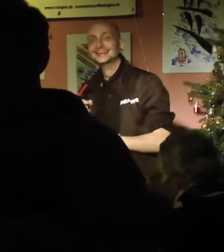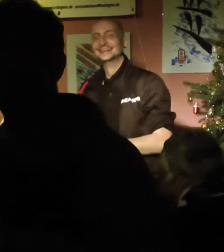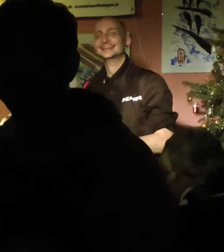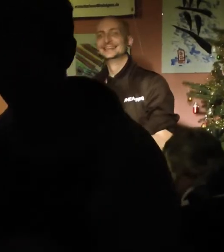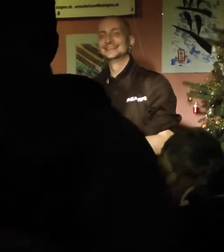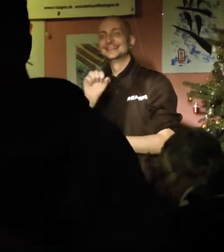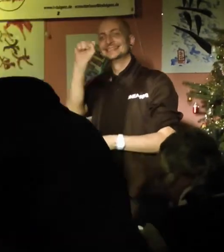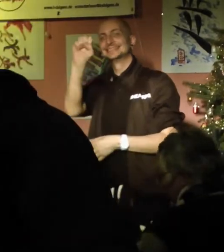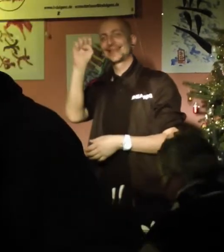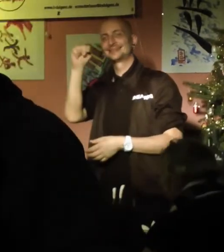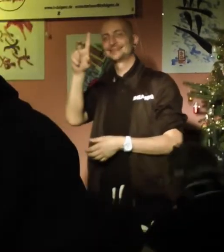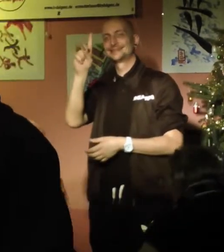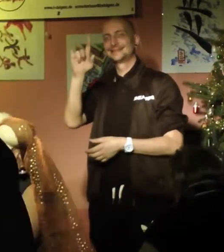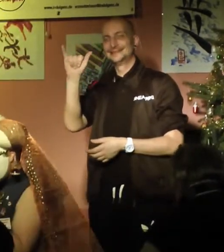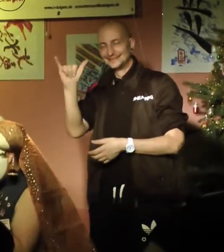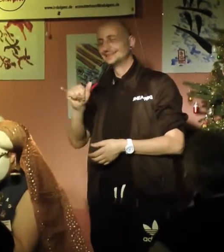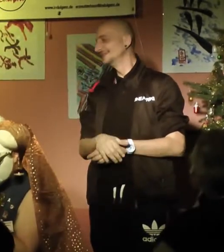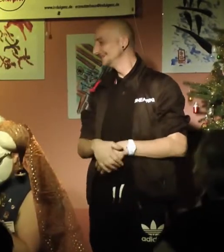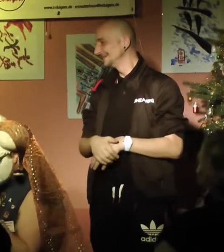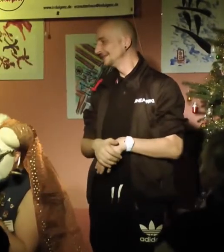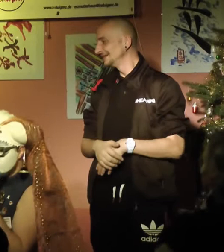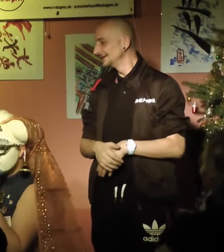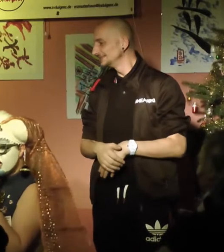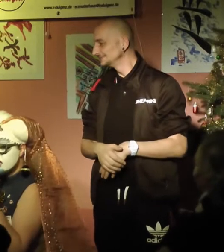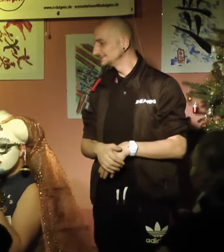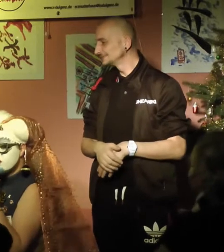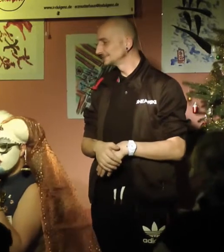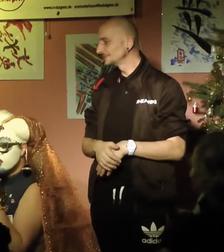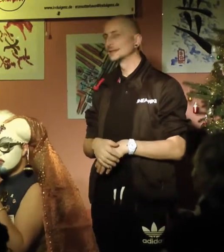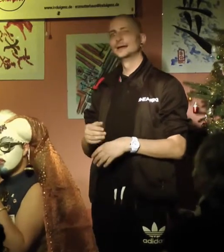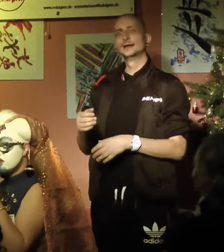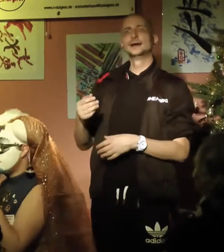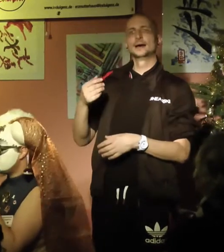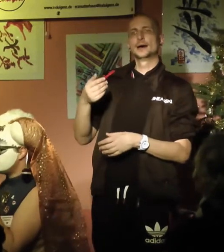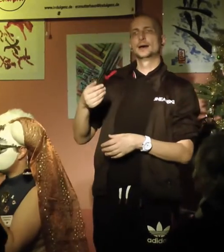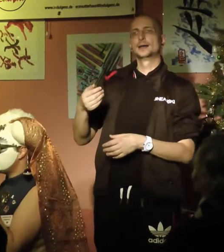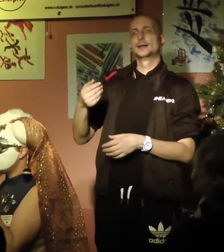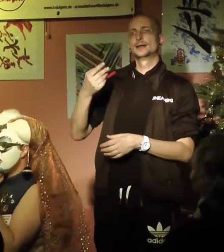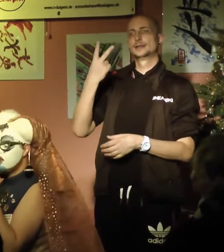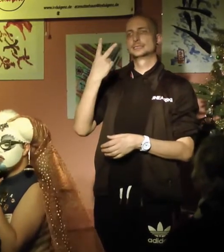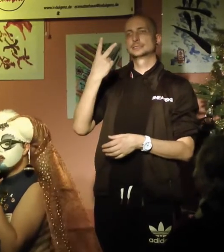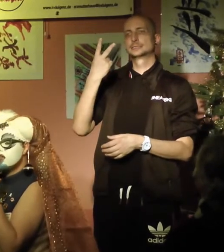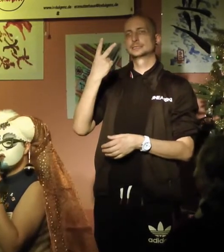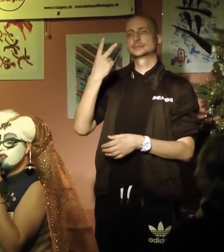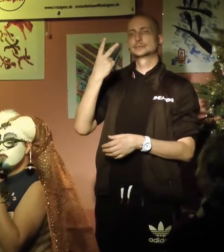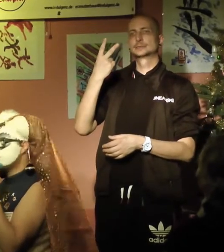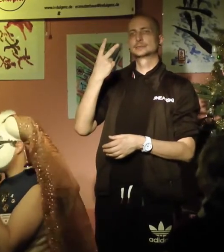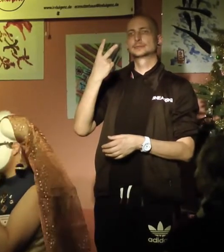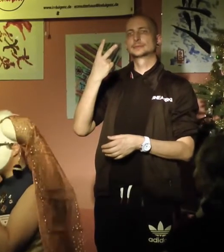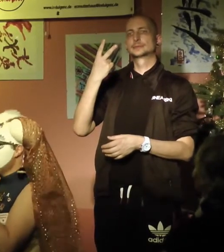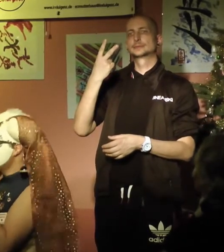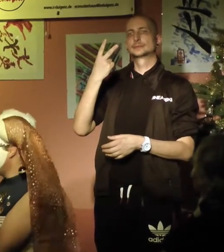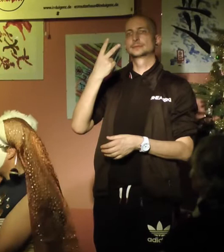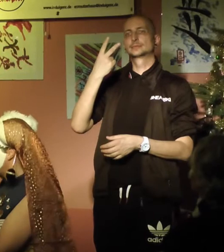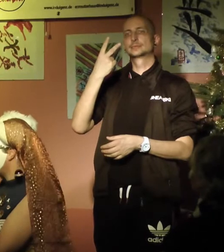Wenn du es nicht weißt, wer da? Sandy. Ja, Sandy, wunderbar. Wir haben gerade vor zwei Wochen, anderthalb, ich weiß nicht, es ist lange her und war alkoholisiert, aber es war sehr